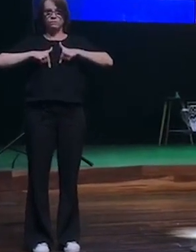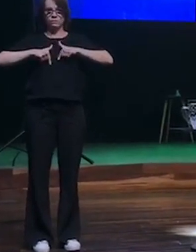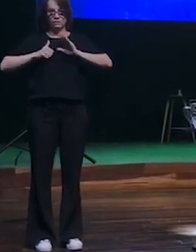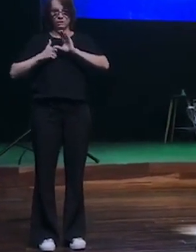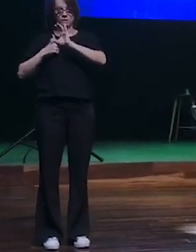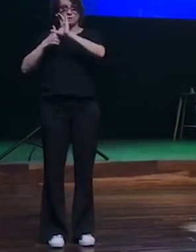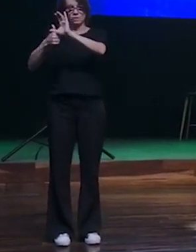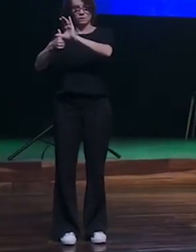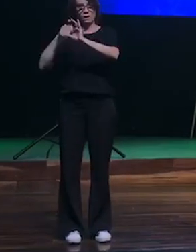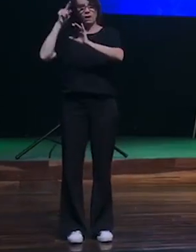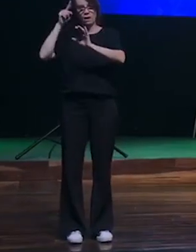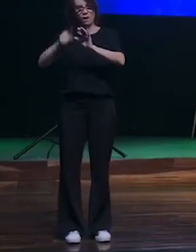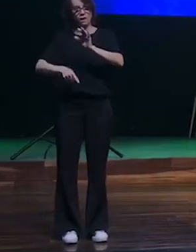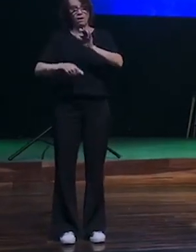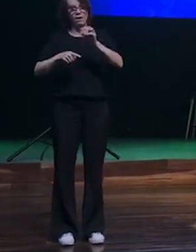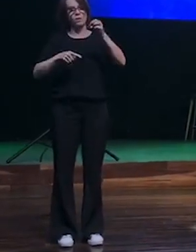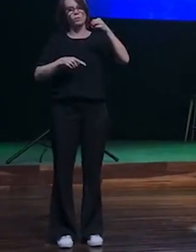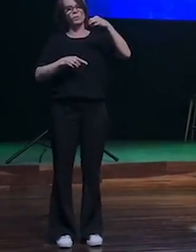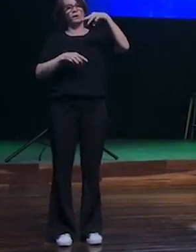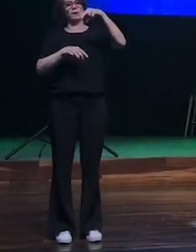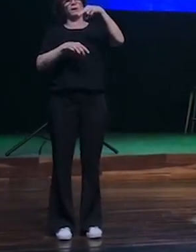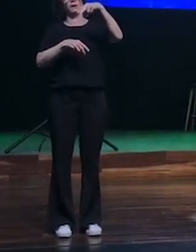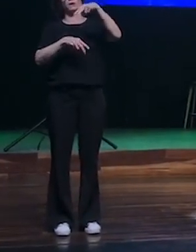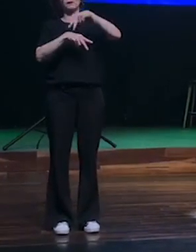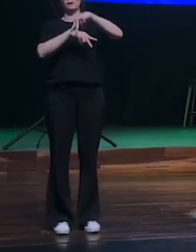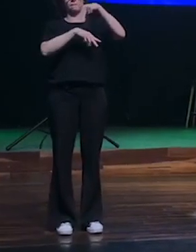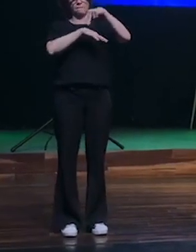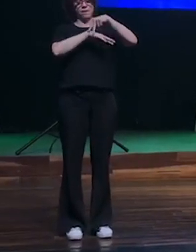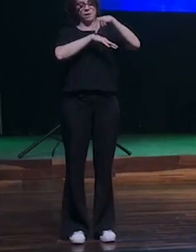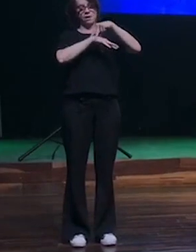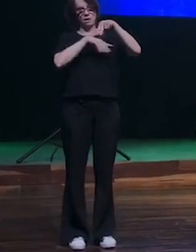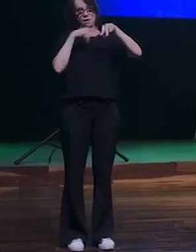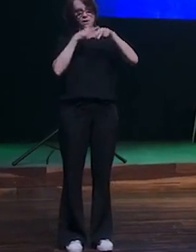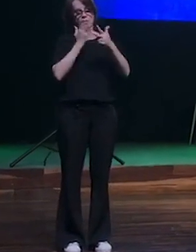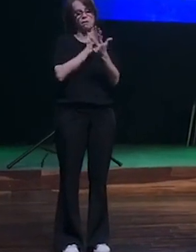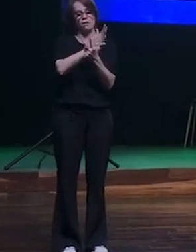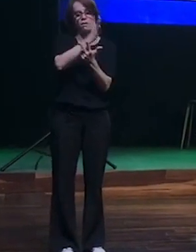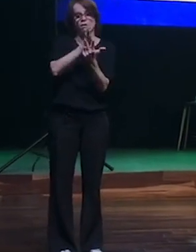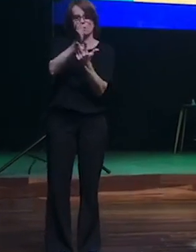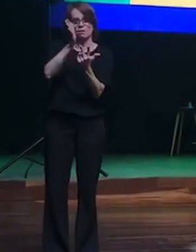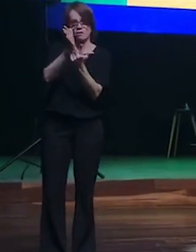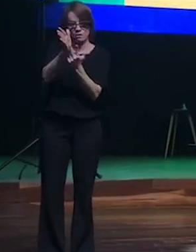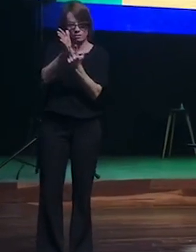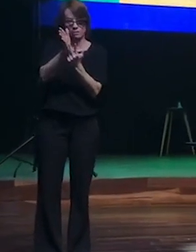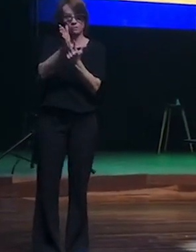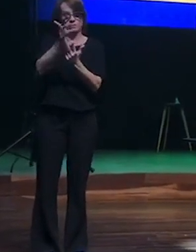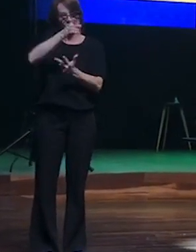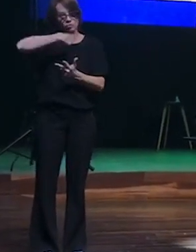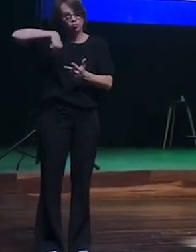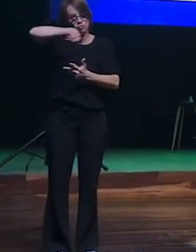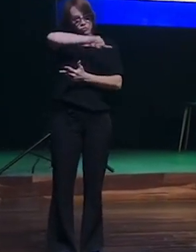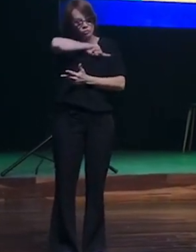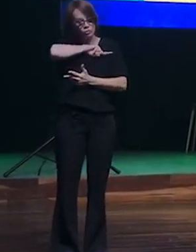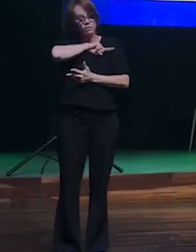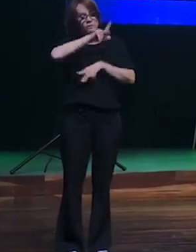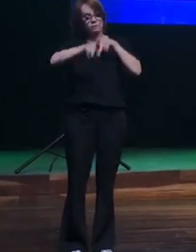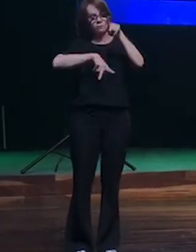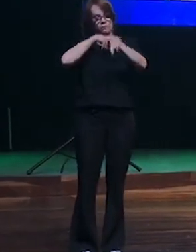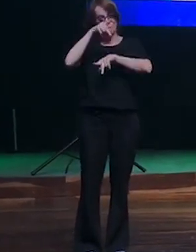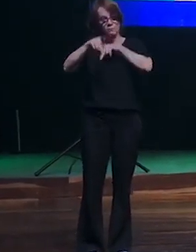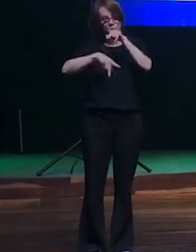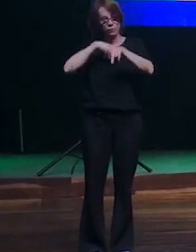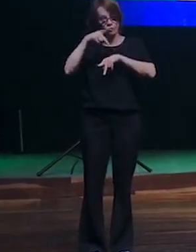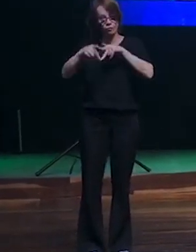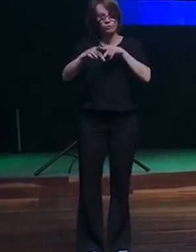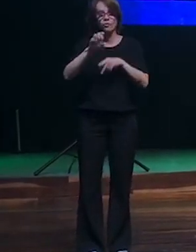civilização ocidental. Beleza? Beleza. Por conta deste tripé,